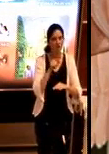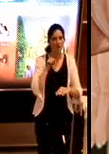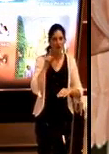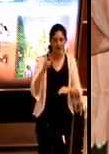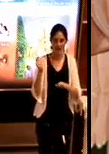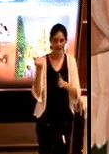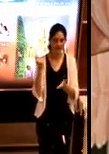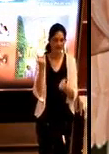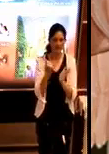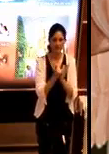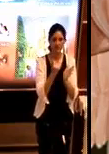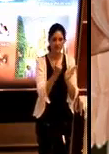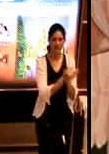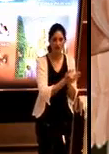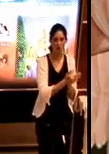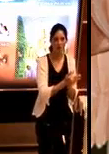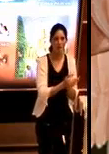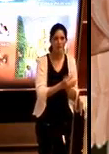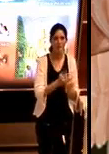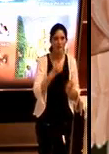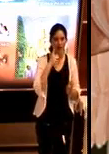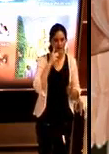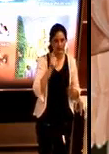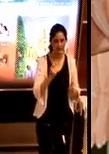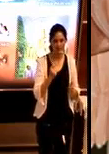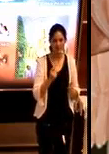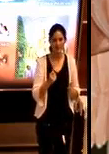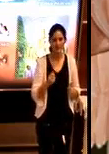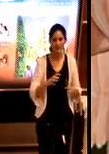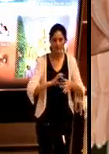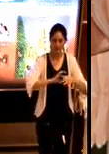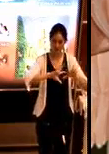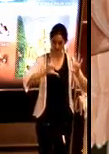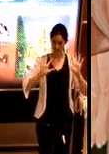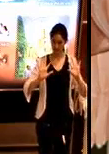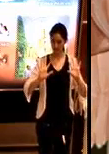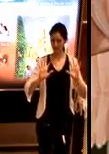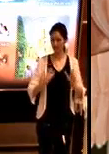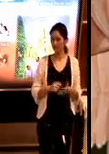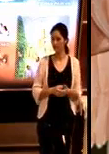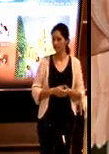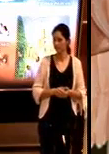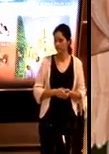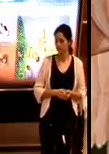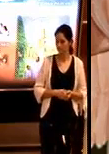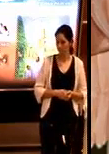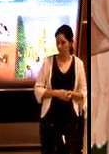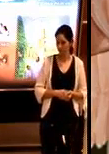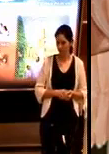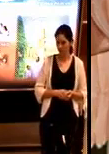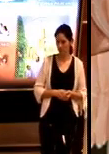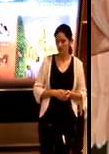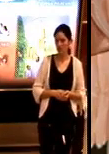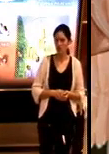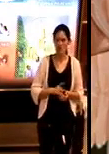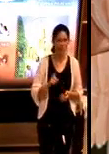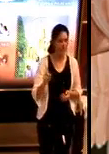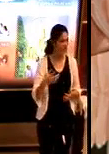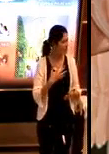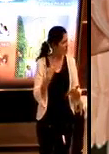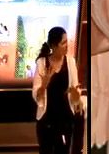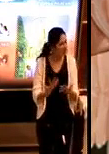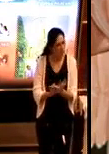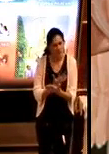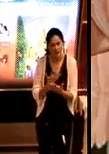día de la salvación. O de la redención. De la redención. Y no contristéis al Espíritu Santo